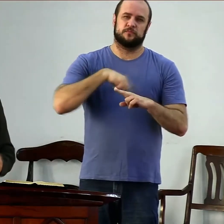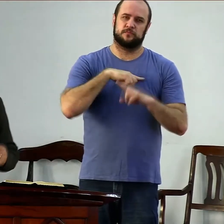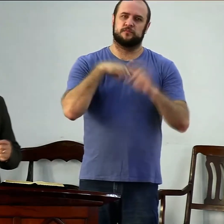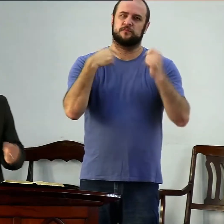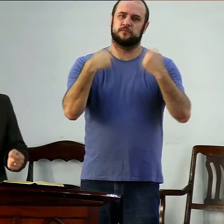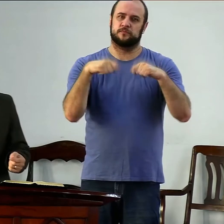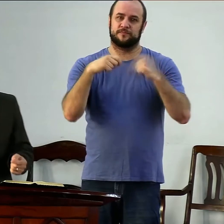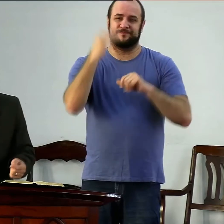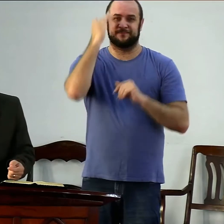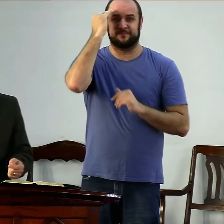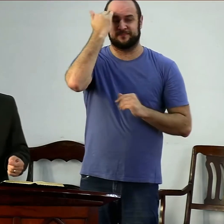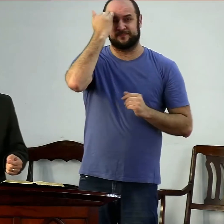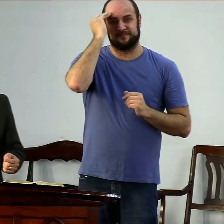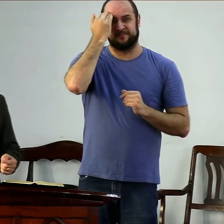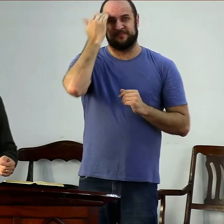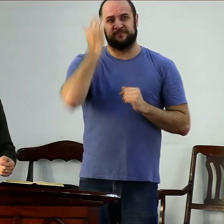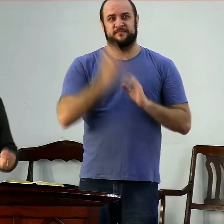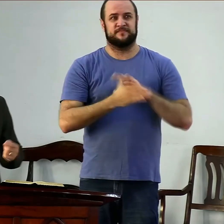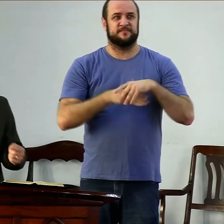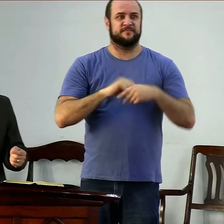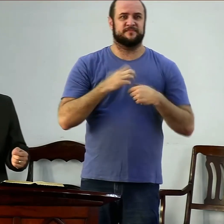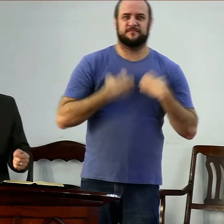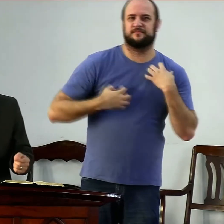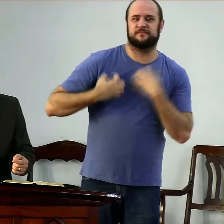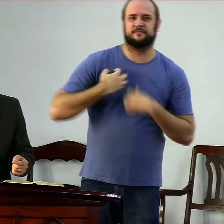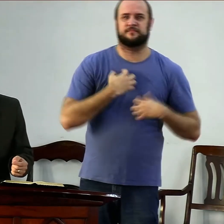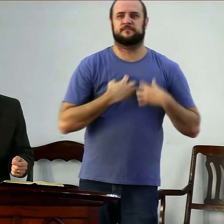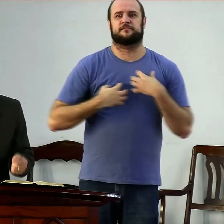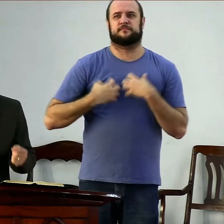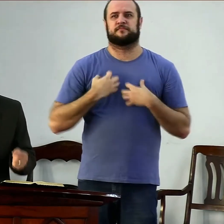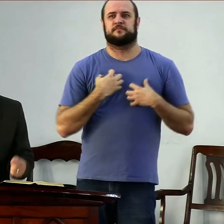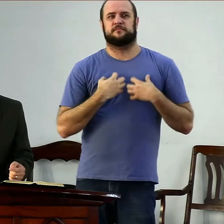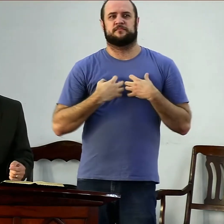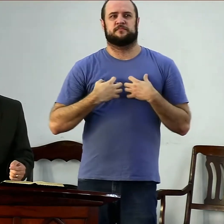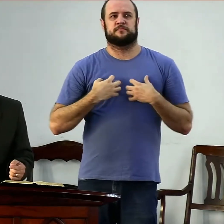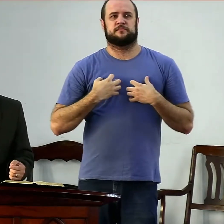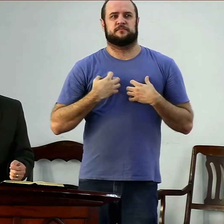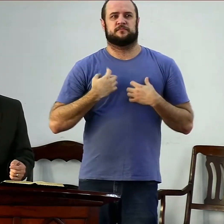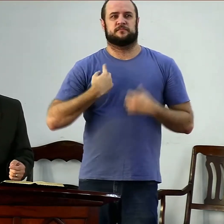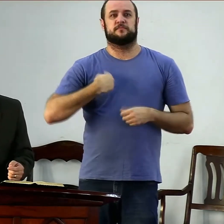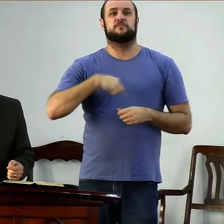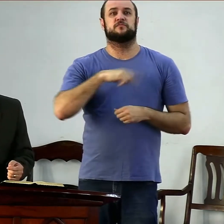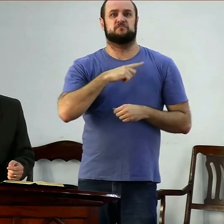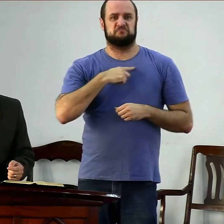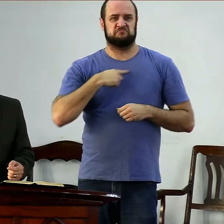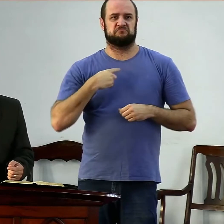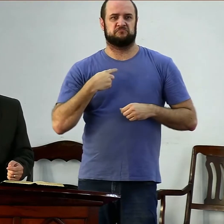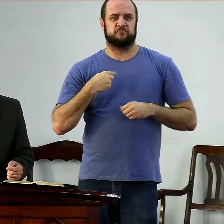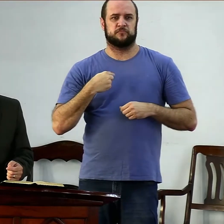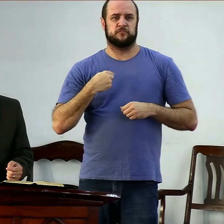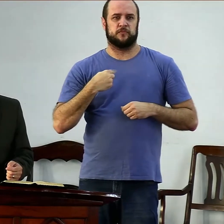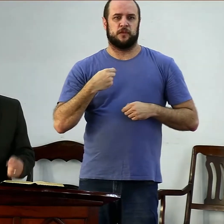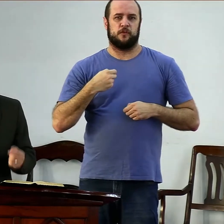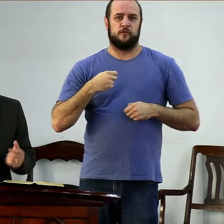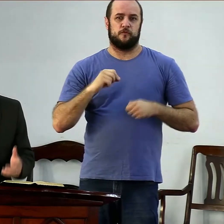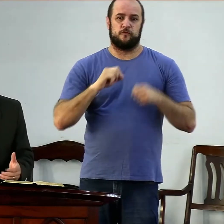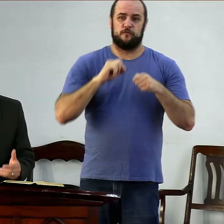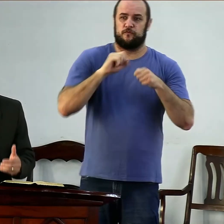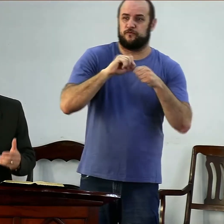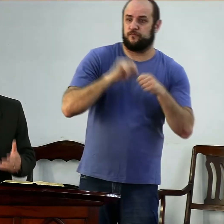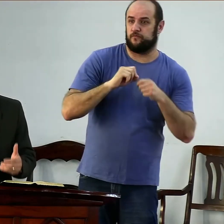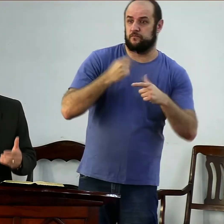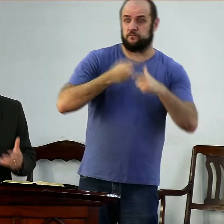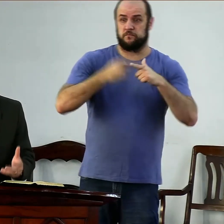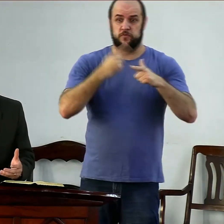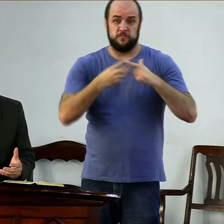entender que a ansiedade, ela gera em nós outros pecados também. A